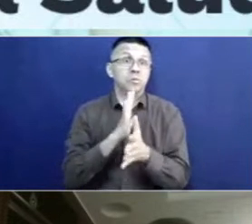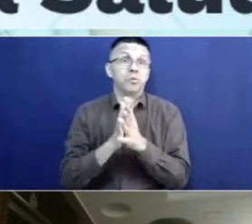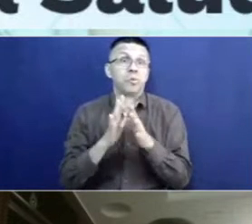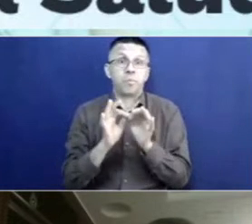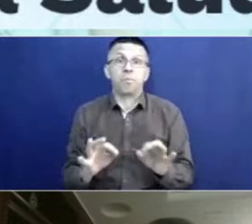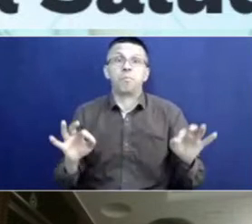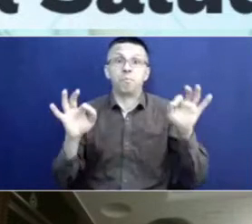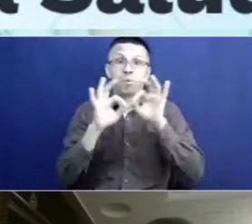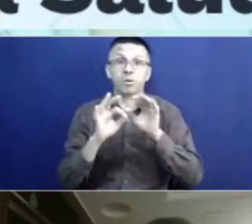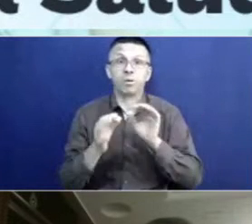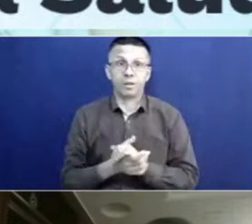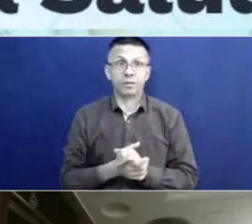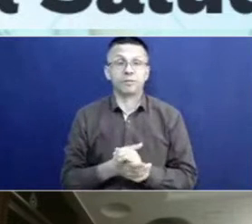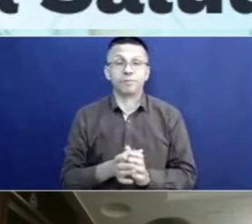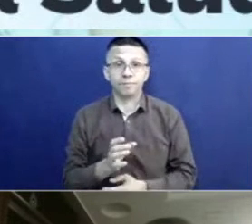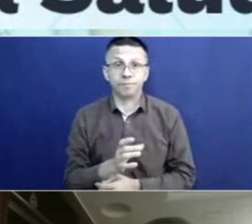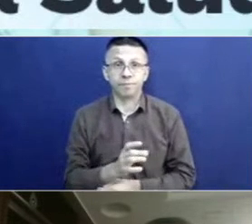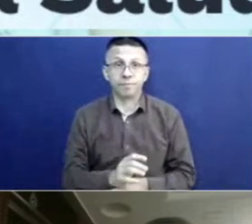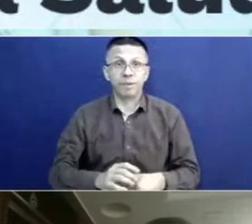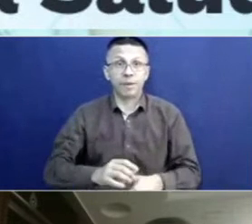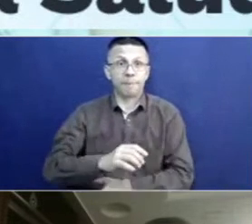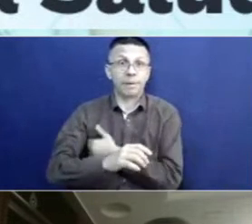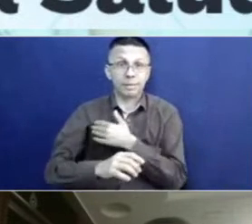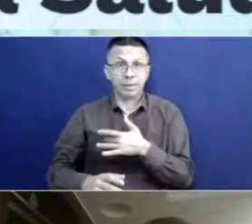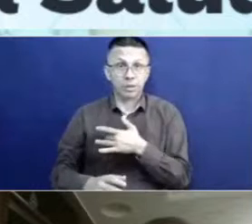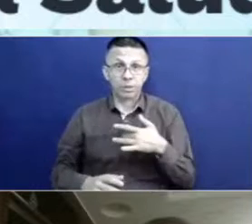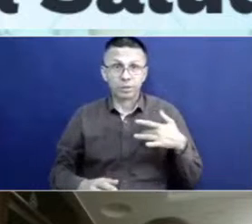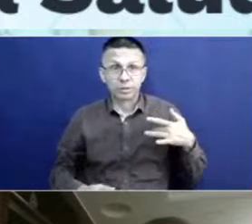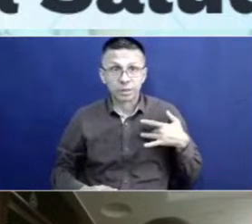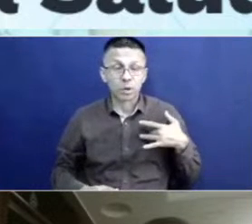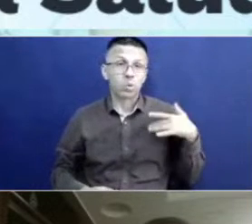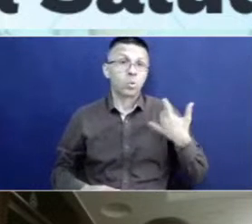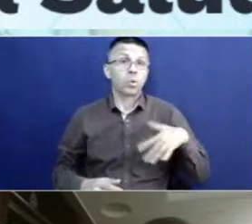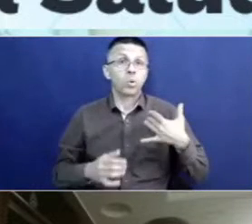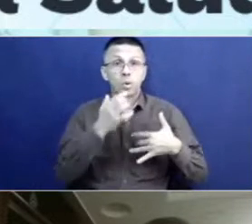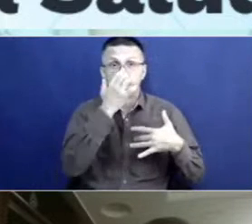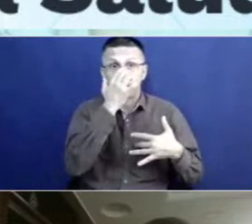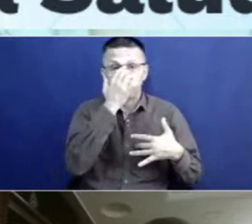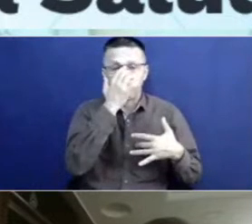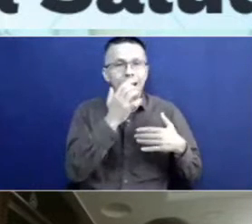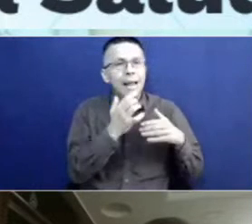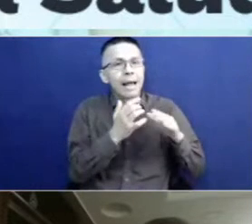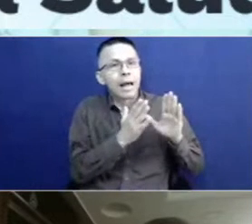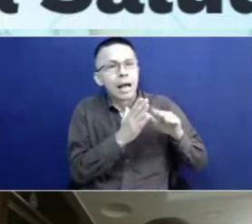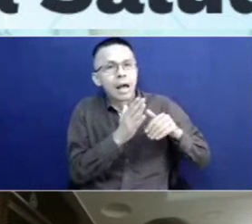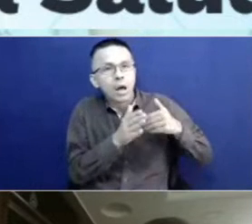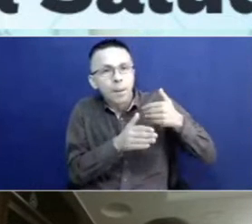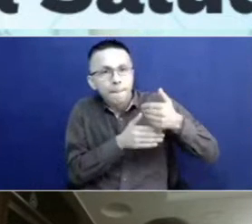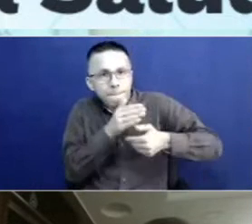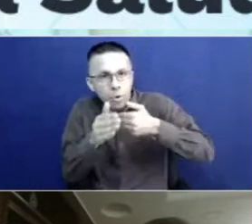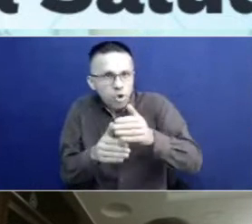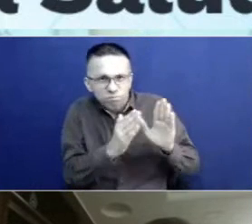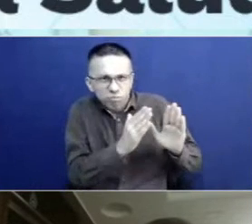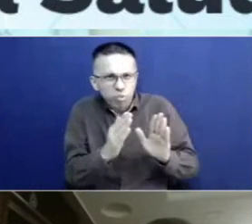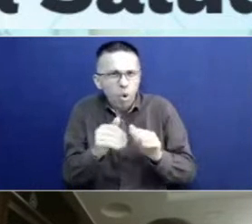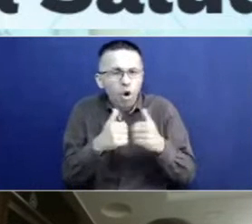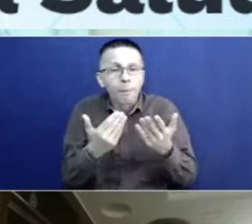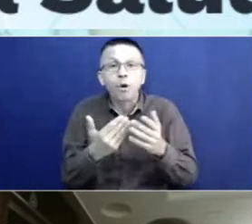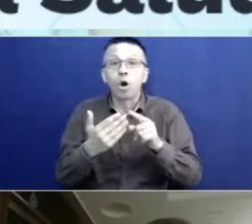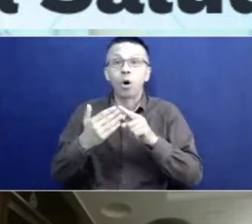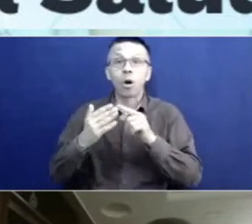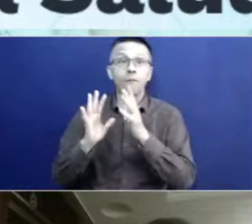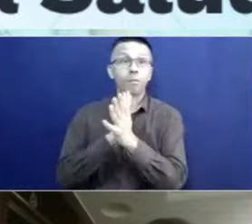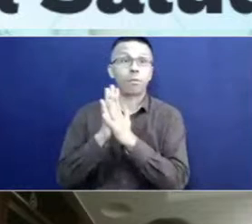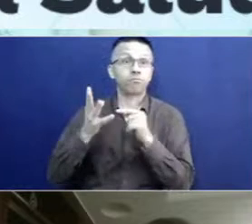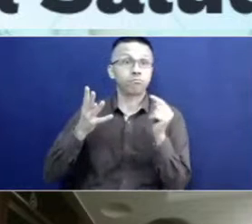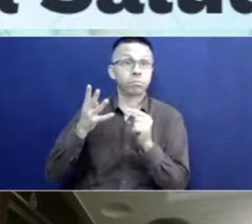la gestión que está desarrollando el Ministerio de Salud. Más que hablar de la hoja de ruta, hablamos de indicadores muy interesantes, con ya cerca